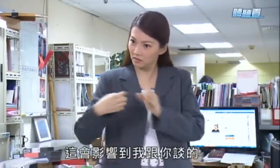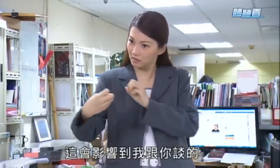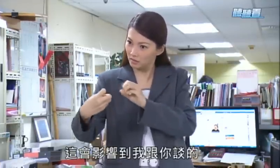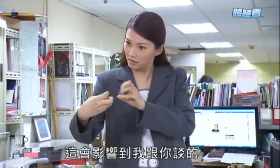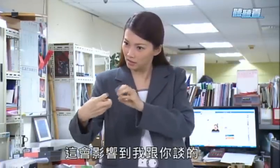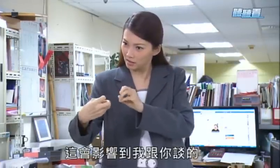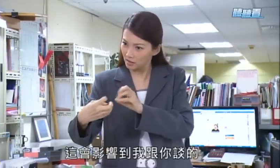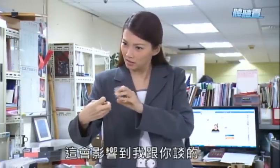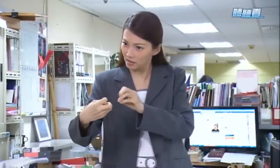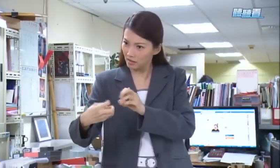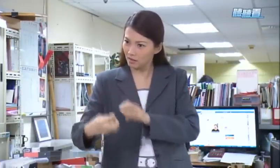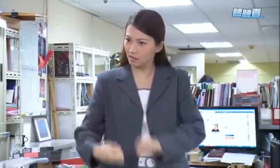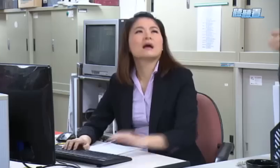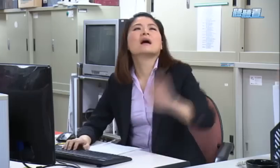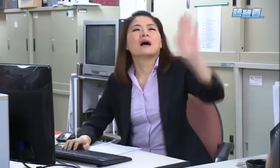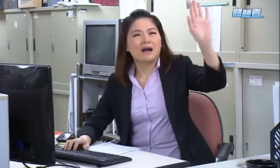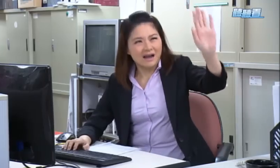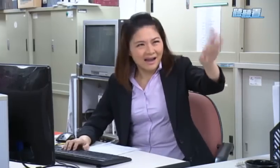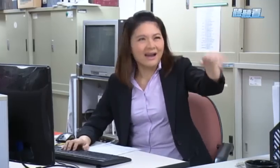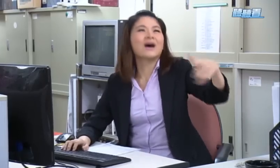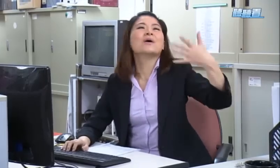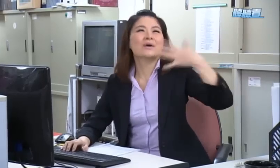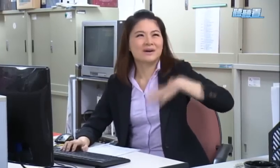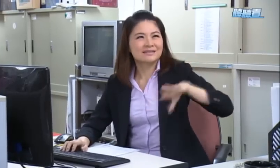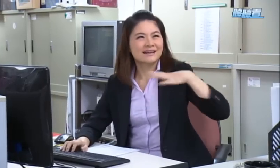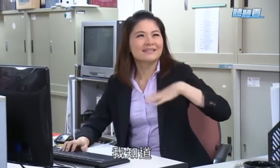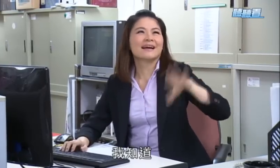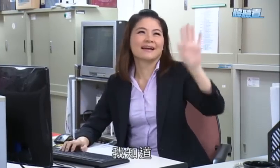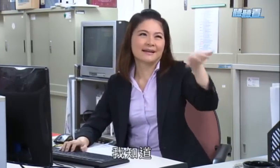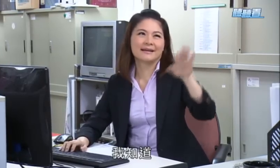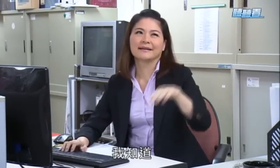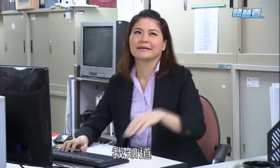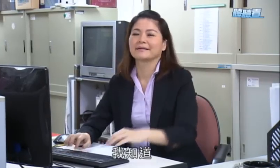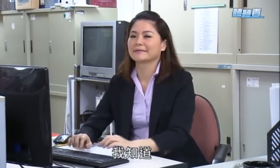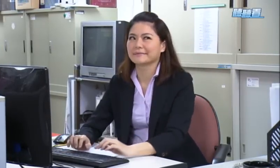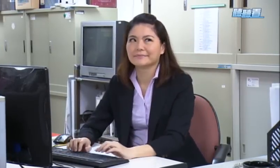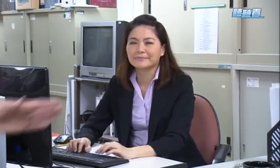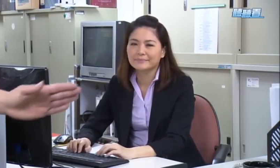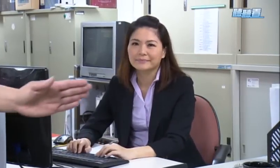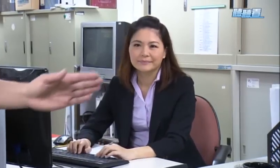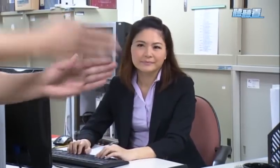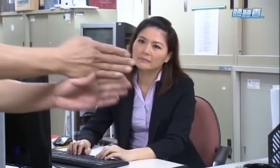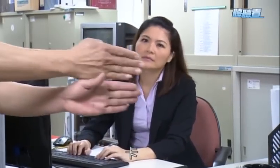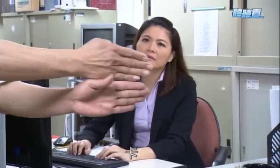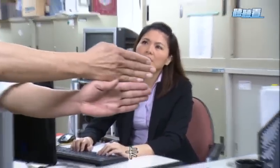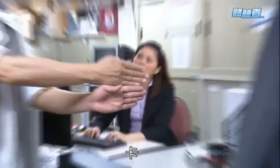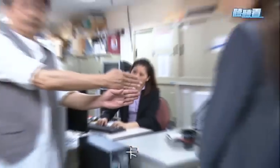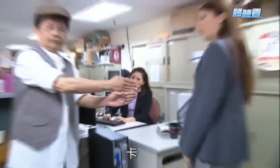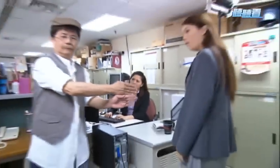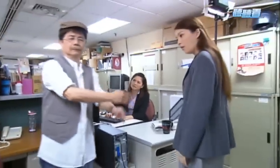跟你谈的。哎呀，我知道。 他，